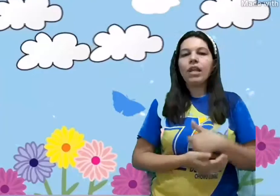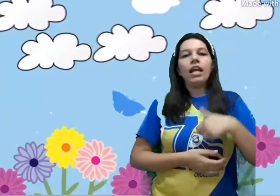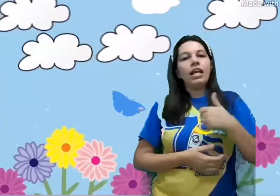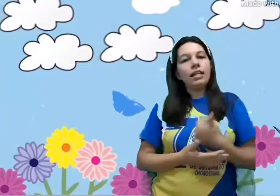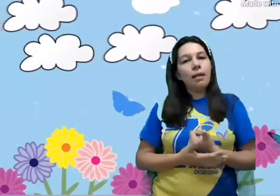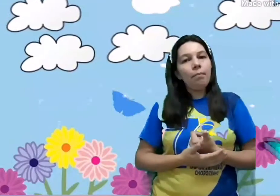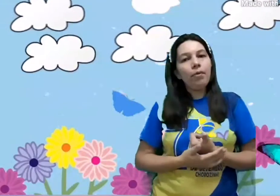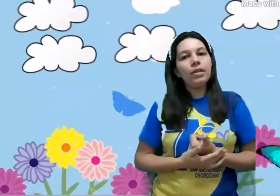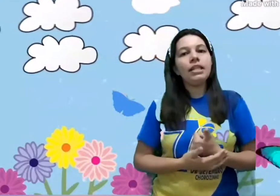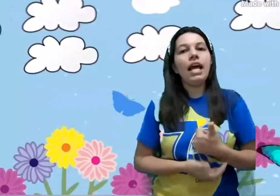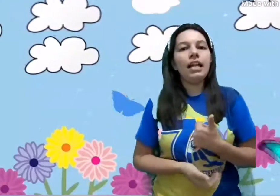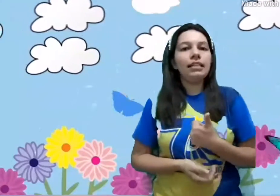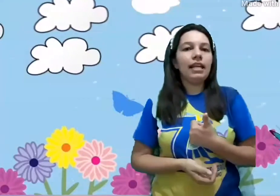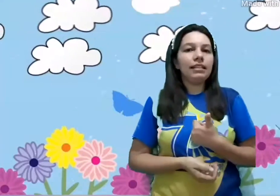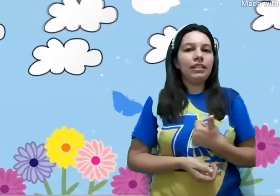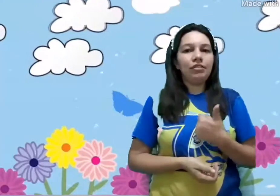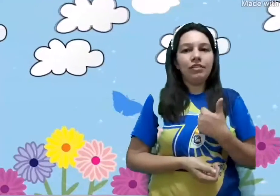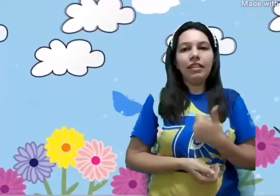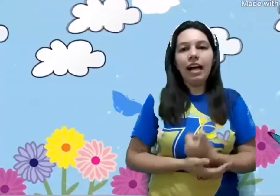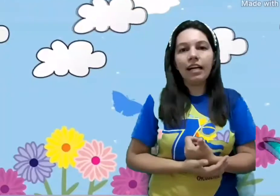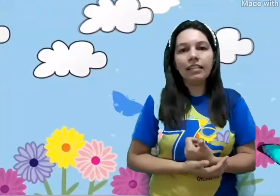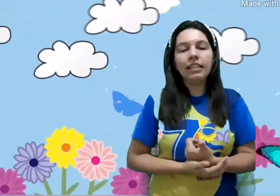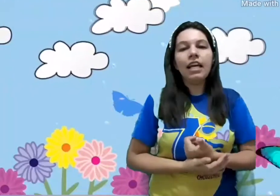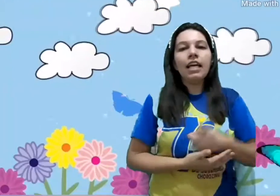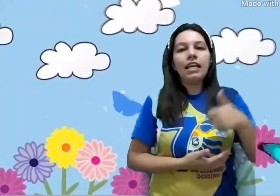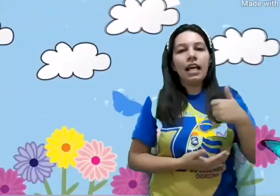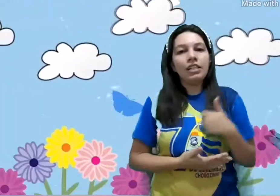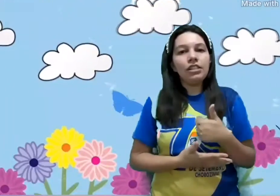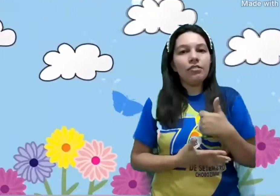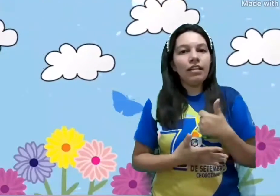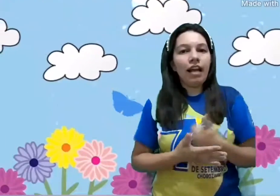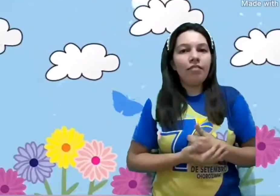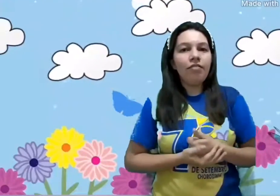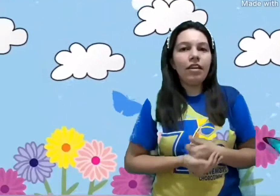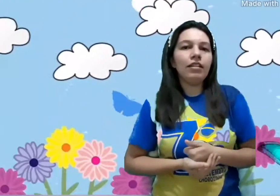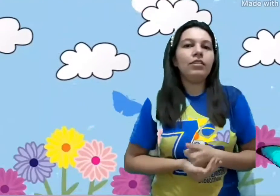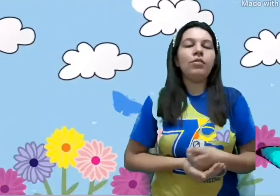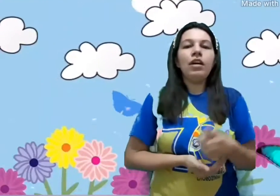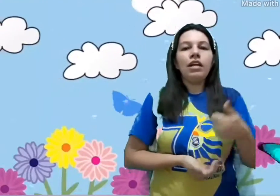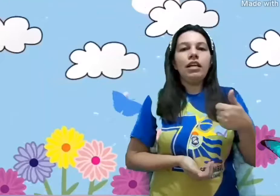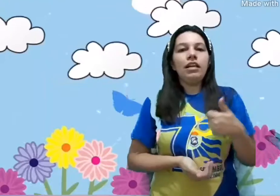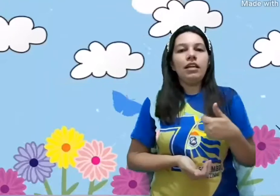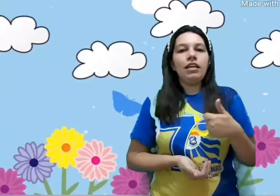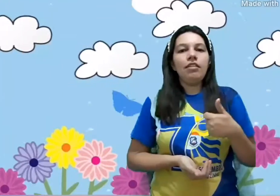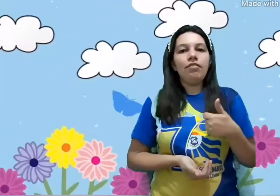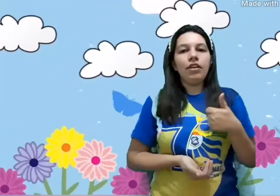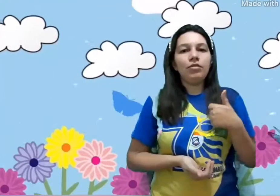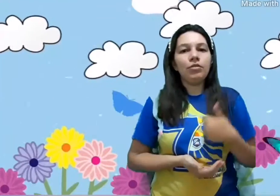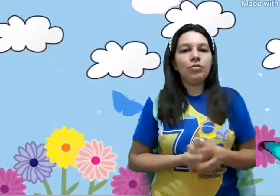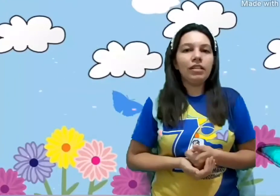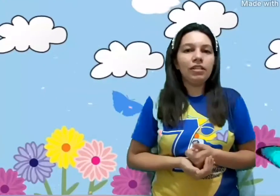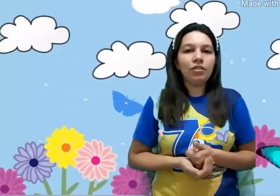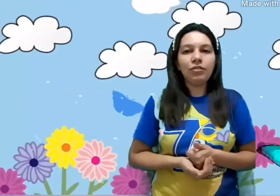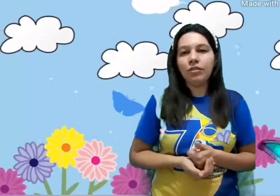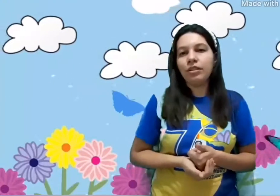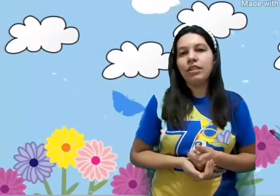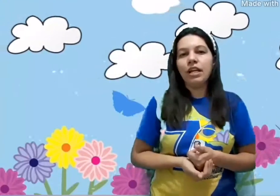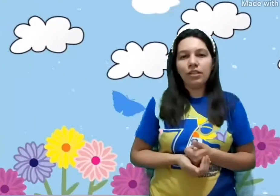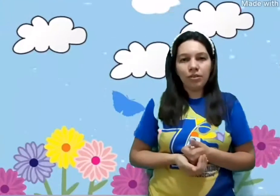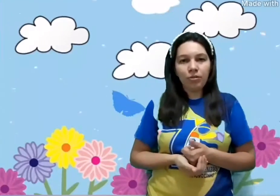E depois realizar as atividades que a tia vai estar enviando e enviando junto às instruções, junto